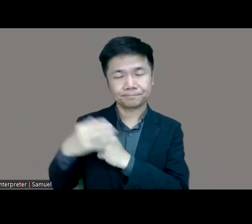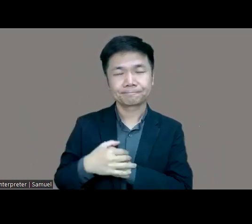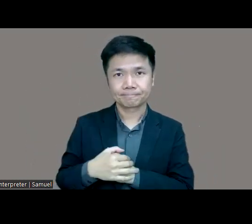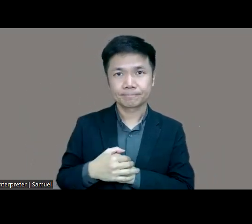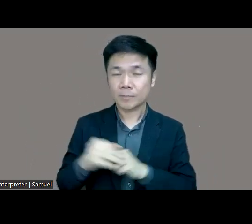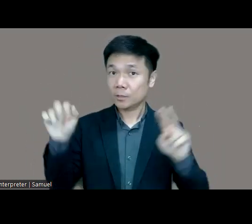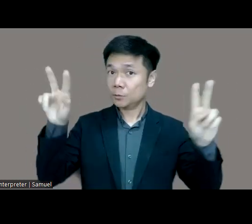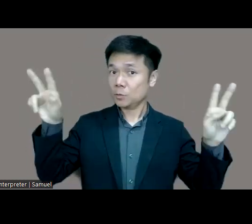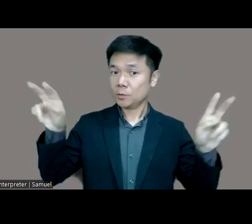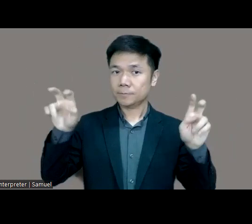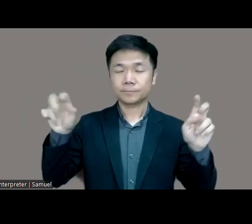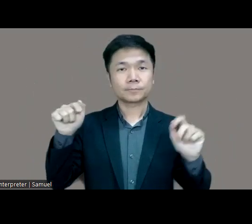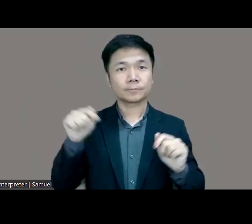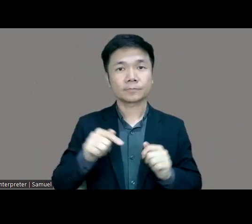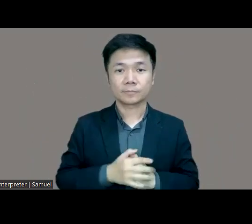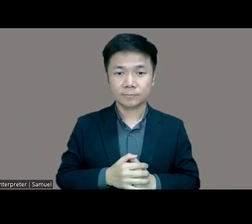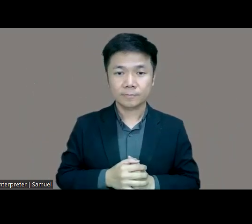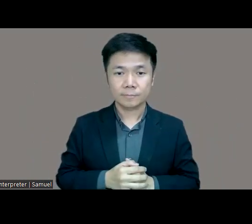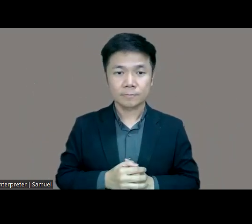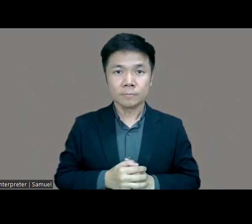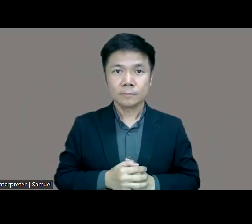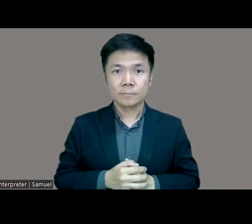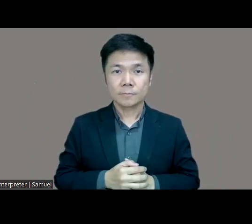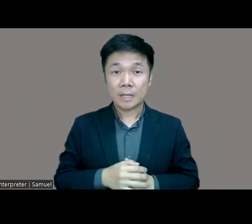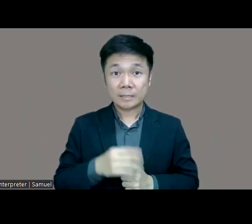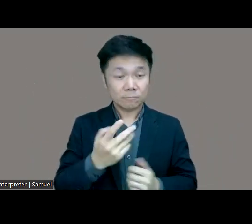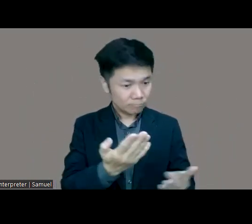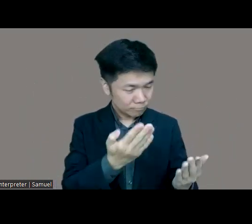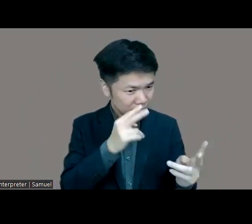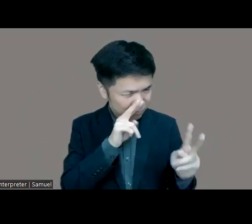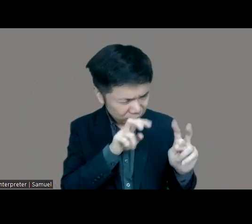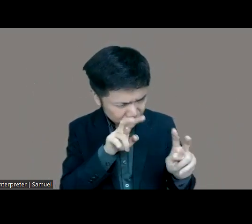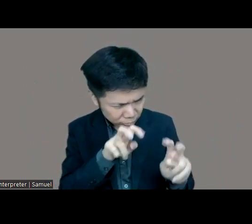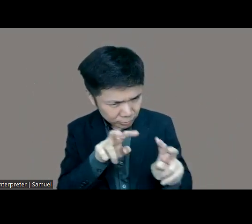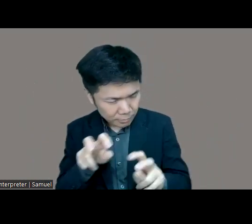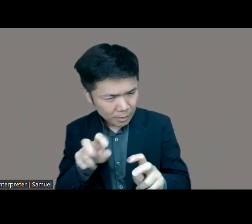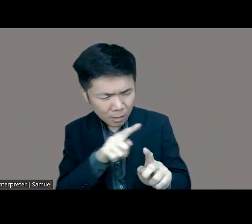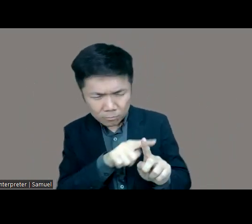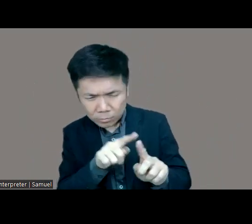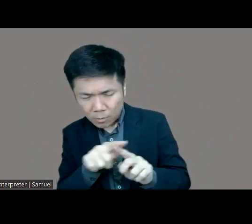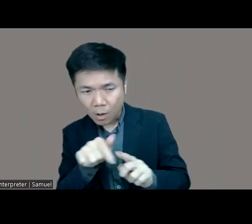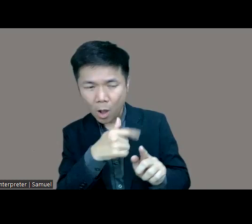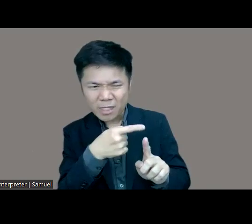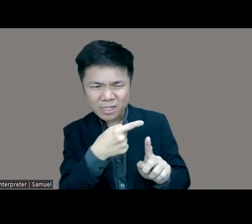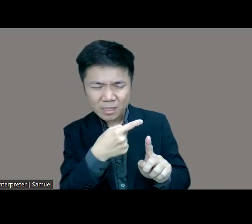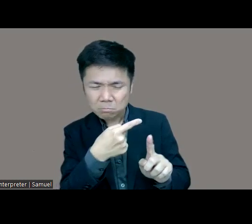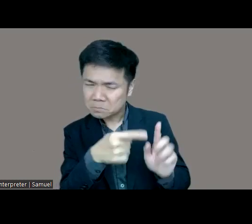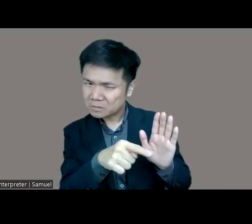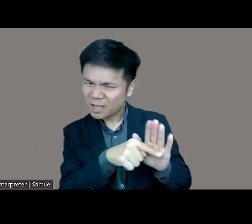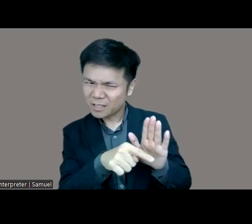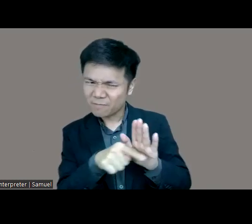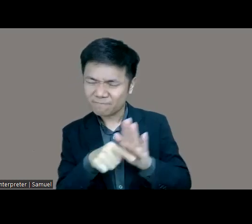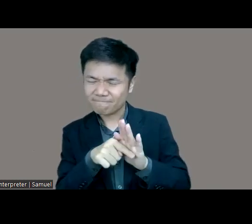des questions comme la révision des cas, la documentation des mesures négatives ou